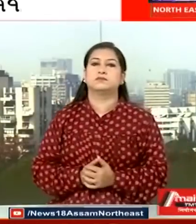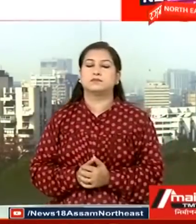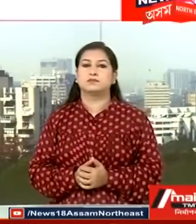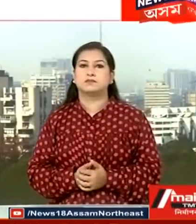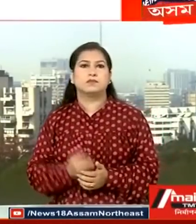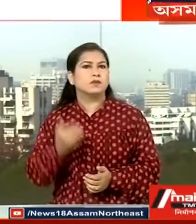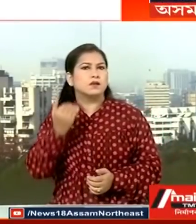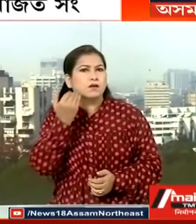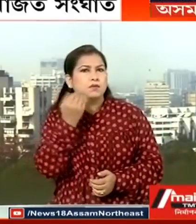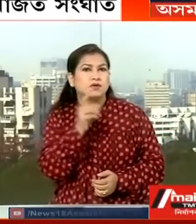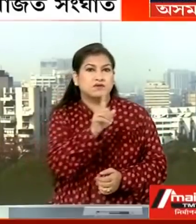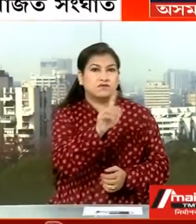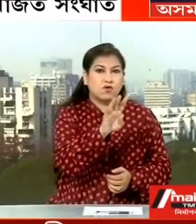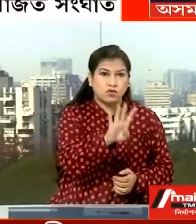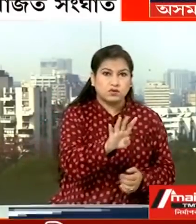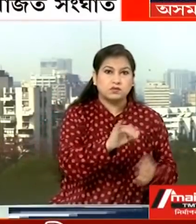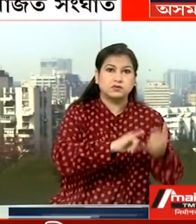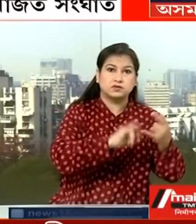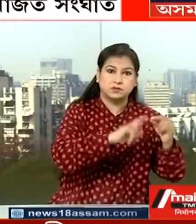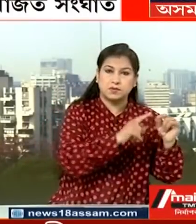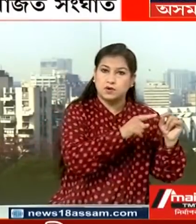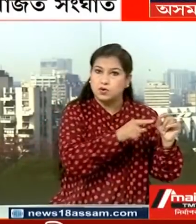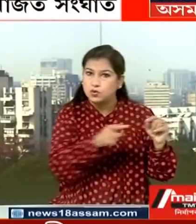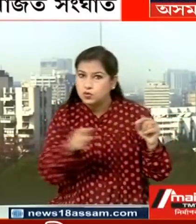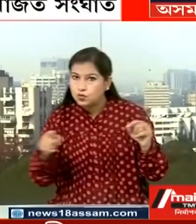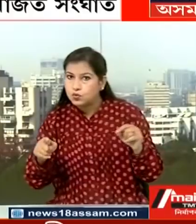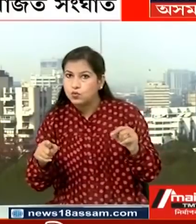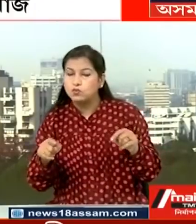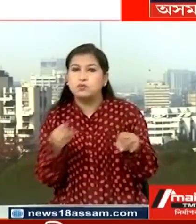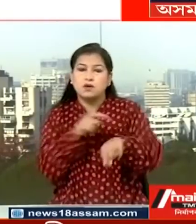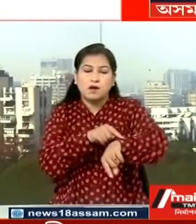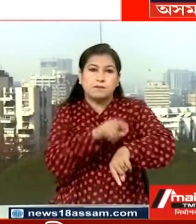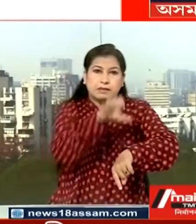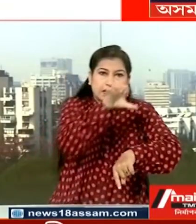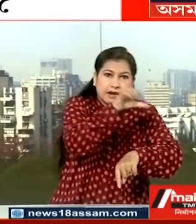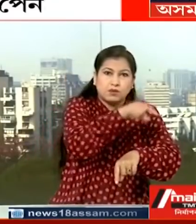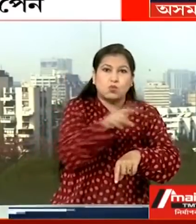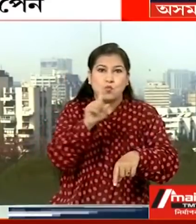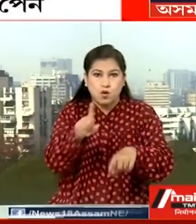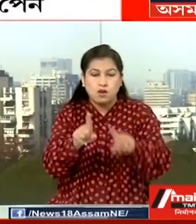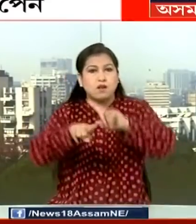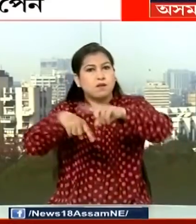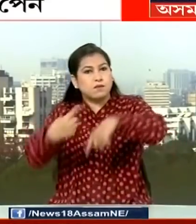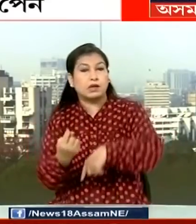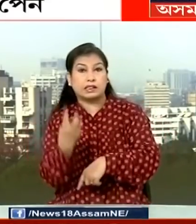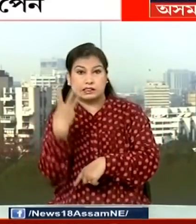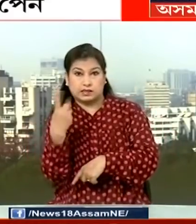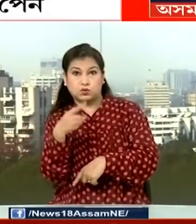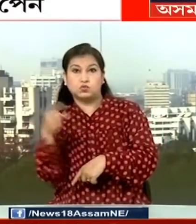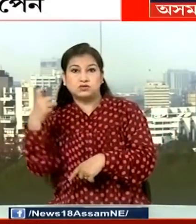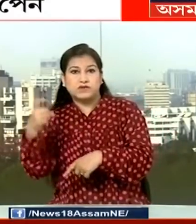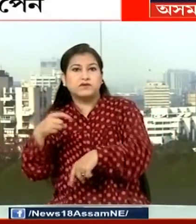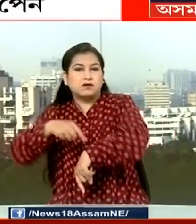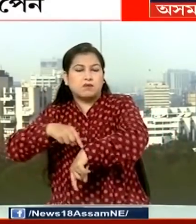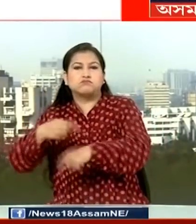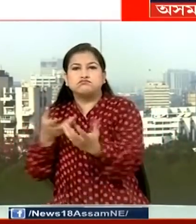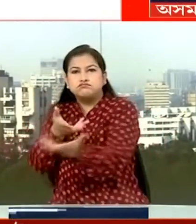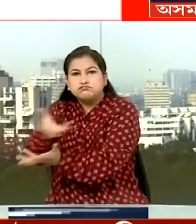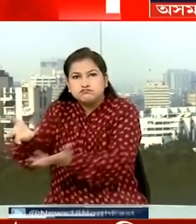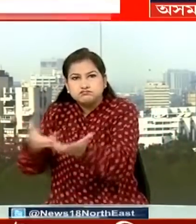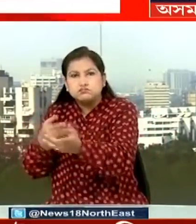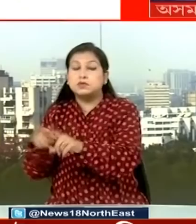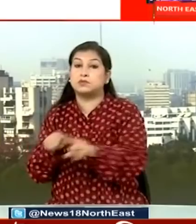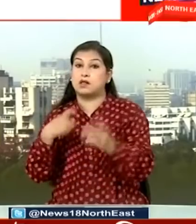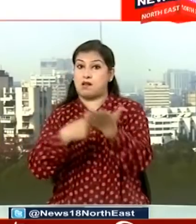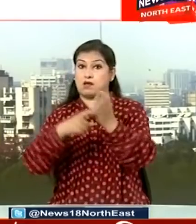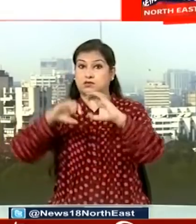14 सितंबर को लोकसभा 9 बजे से 1 बजे तक और बाकी 3 दिनों 3 बजे से 7 बजे तक चलेगी, जबकि राज्यसभा की कार्यवाही